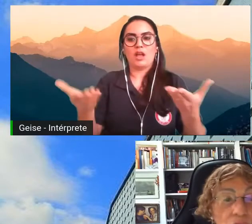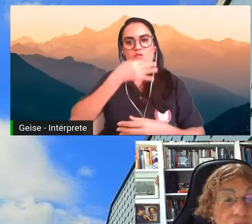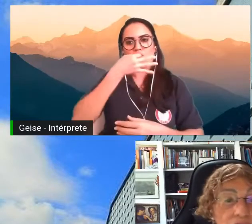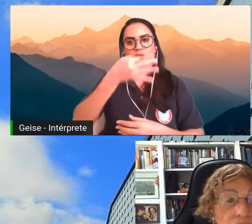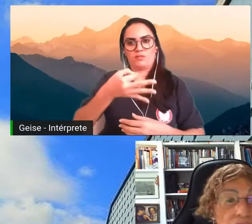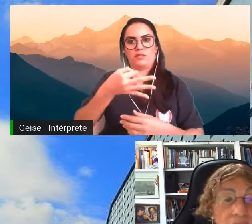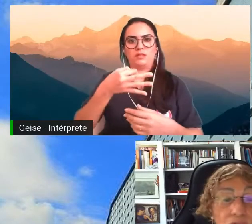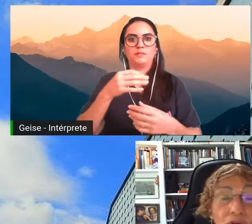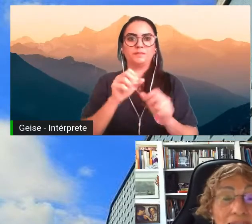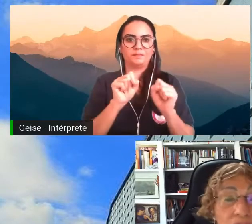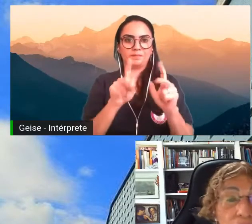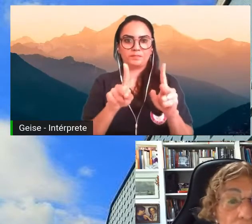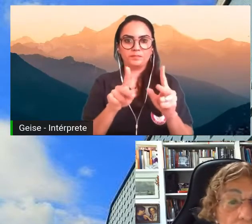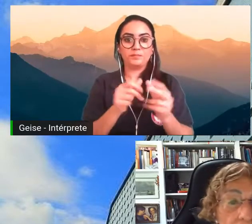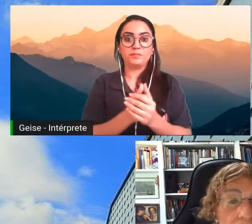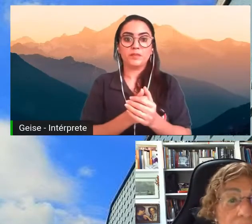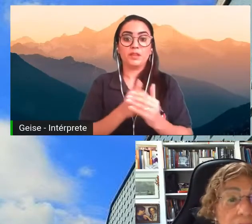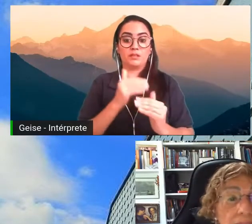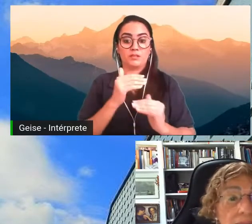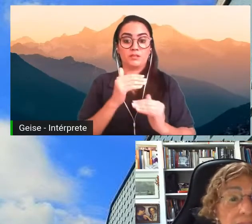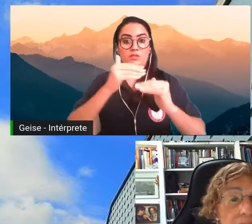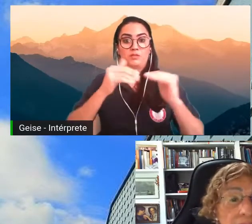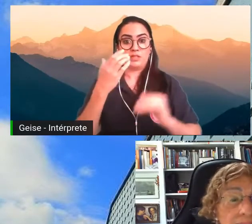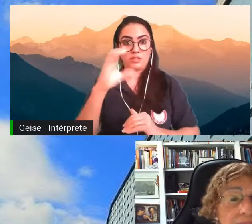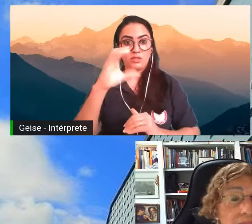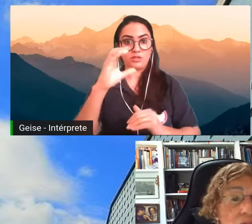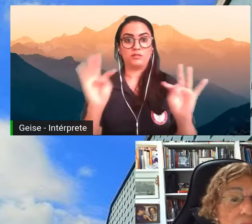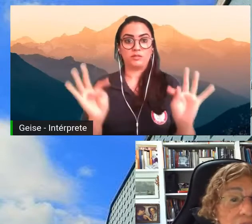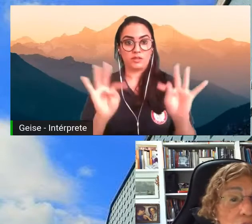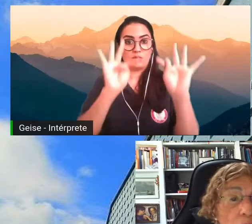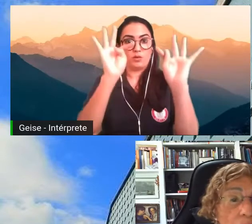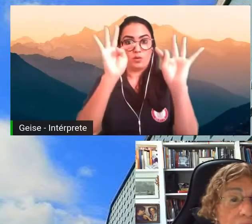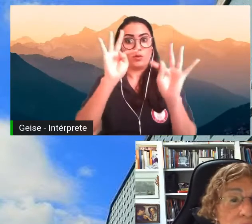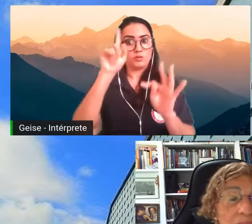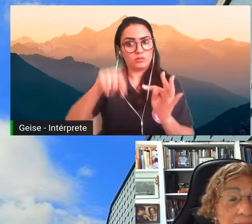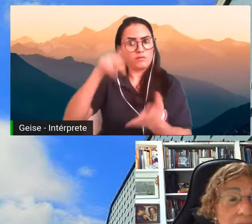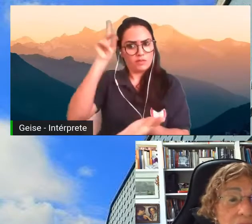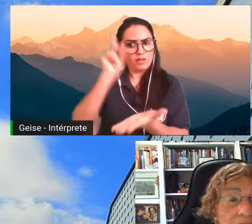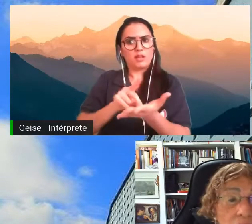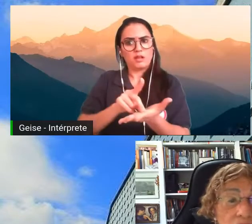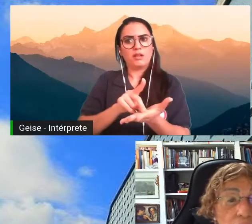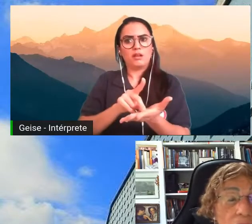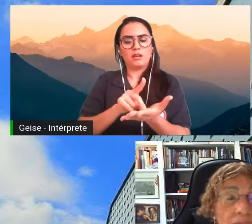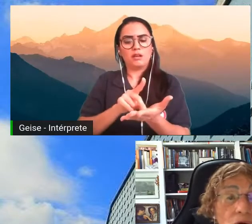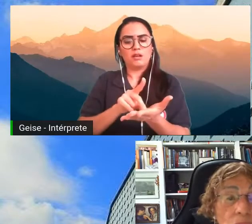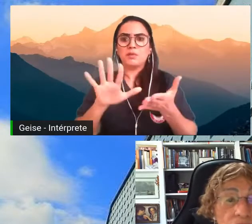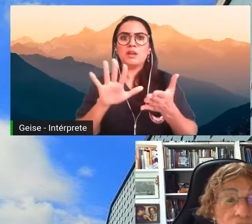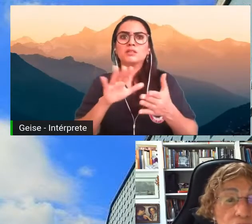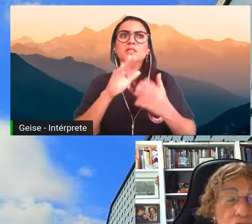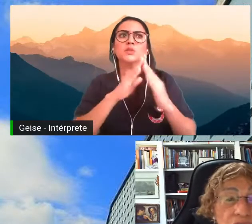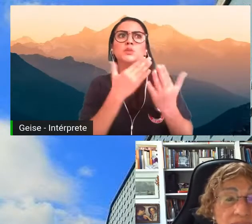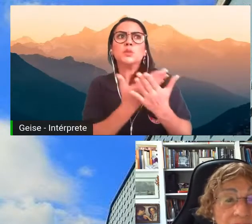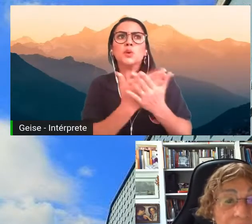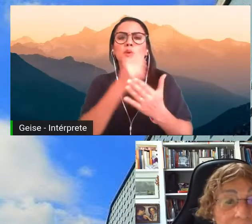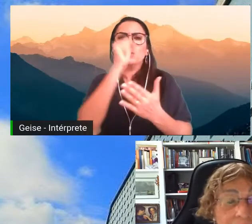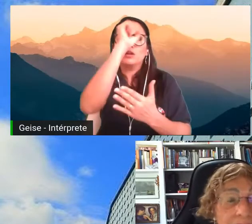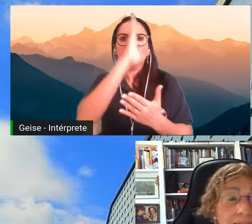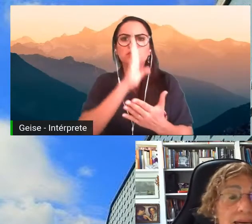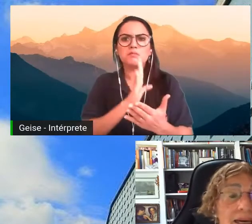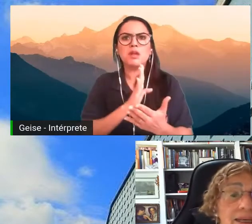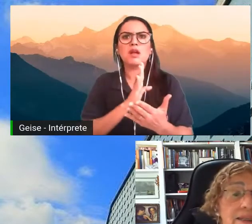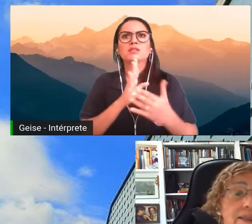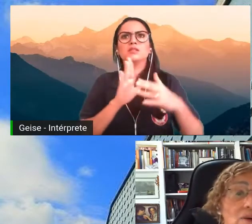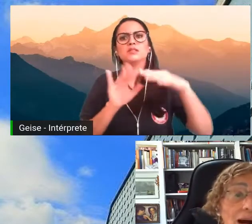científico tecnológico é um fato e nenhuma escola no Brasil, nenhuma escola como os institutos